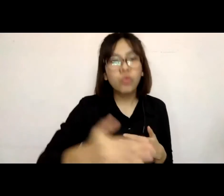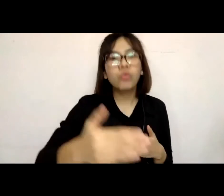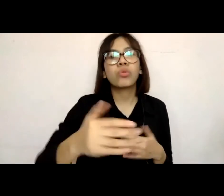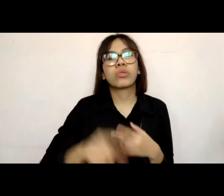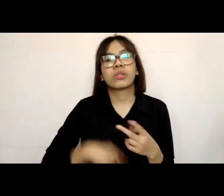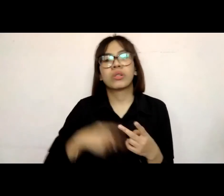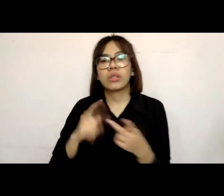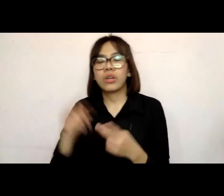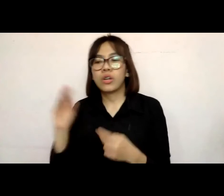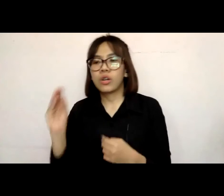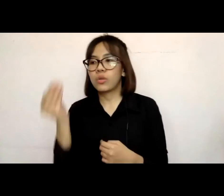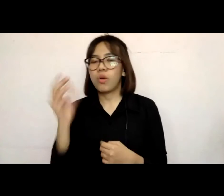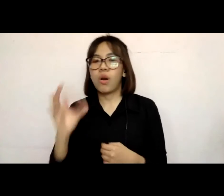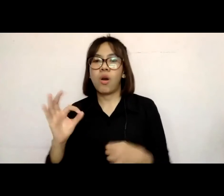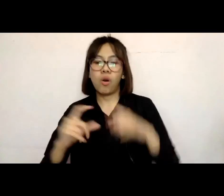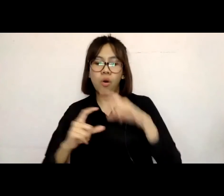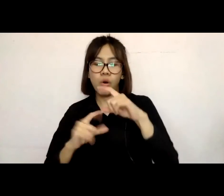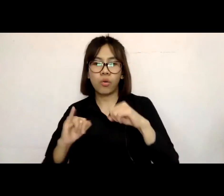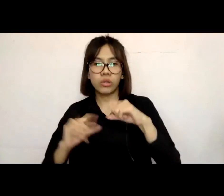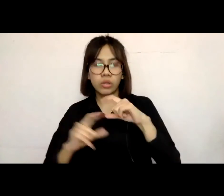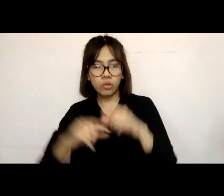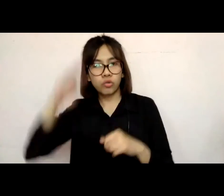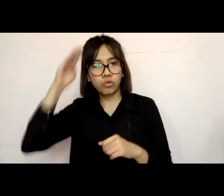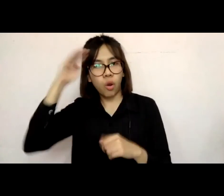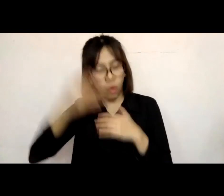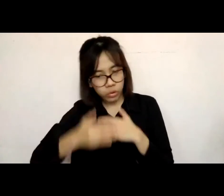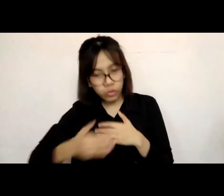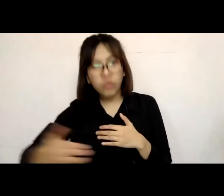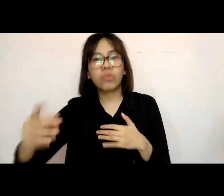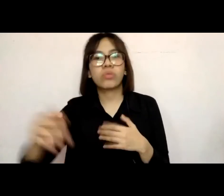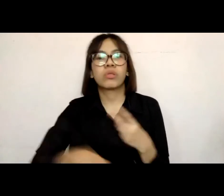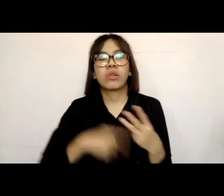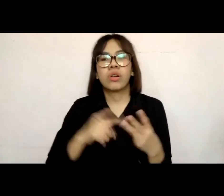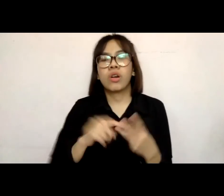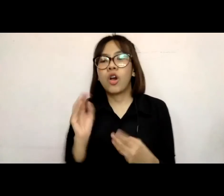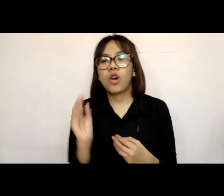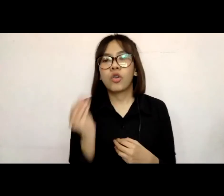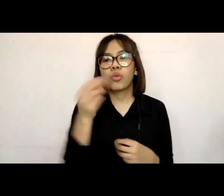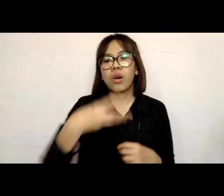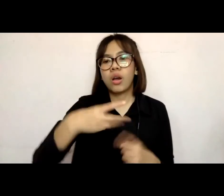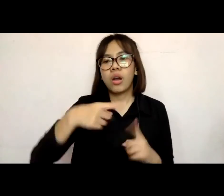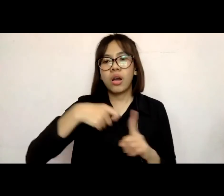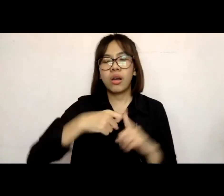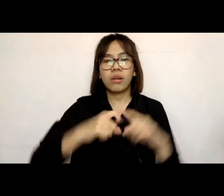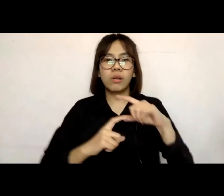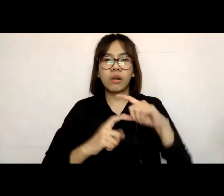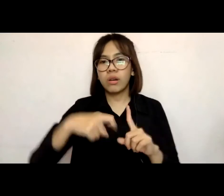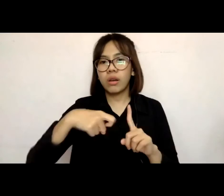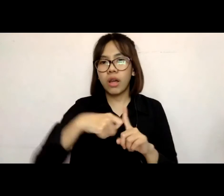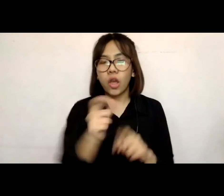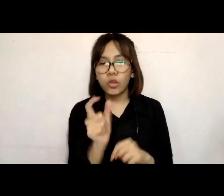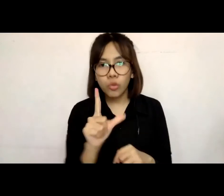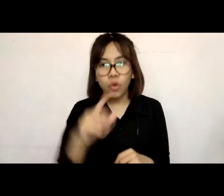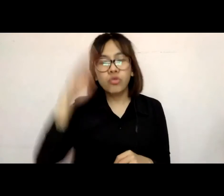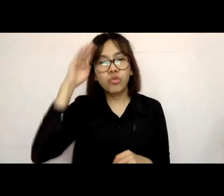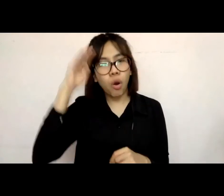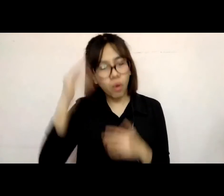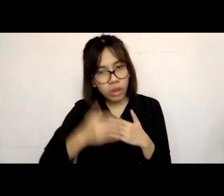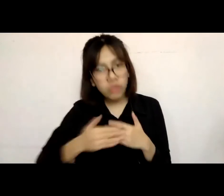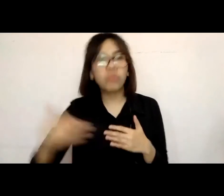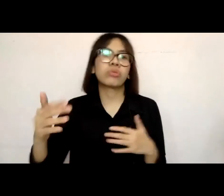yang bisa dilakukan bagaimana responsif gendernya bisa dilaksanakan di lingkungan dinas pendidikan. Itu aja. Terima